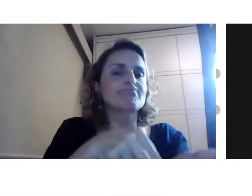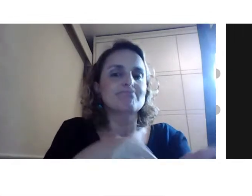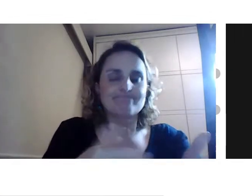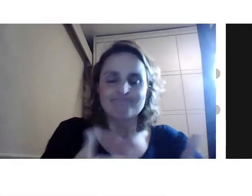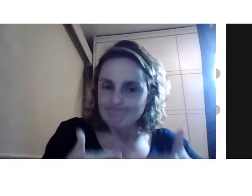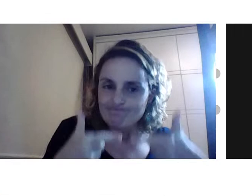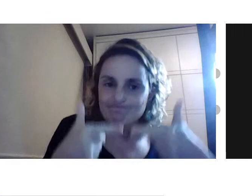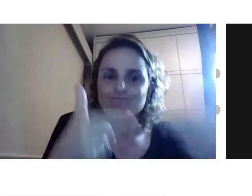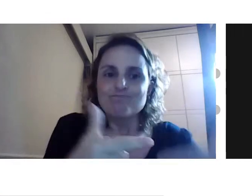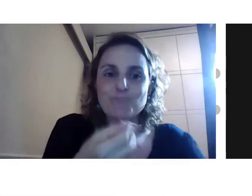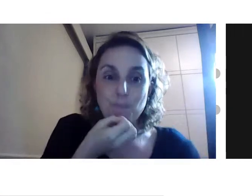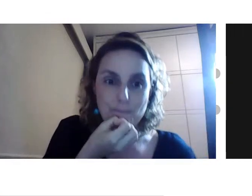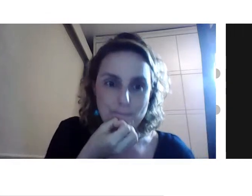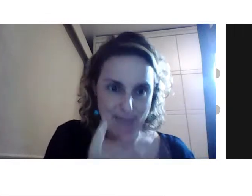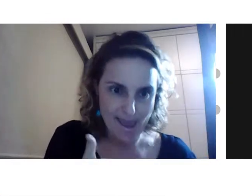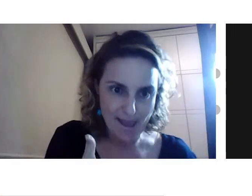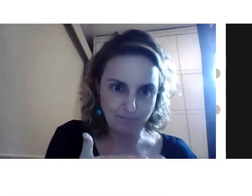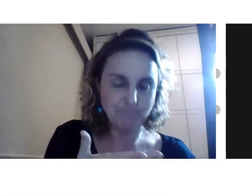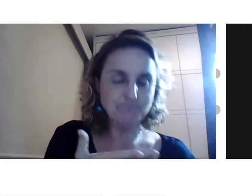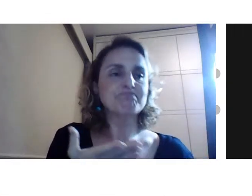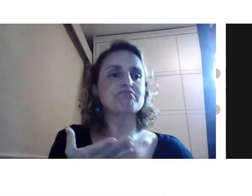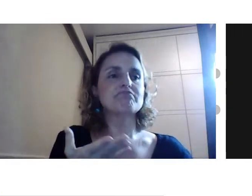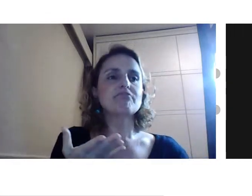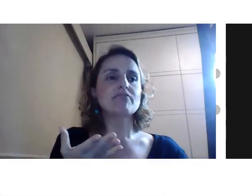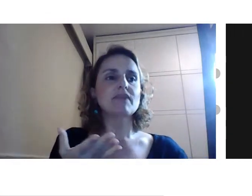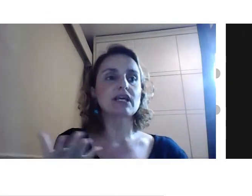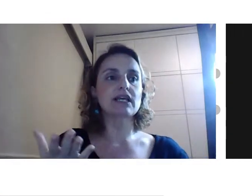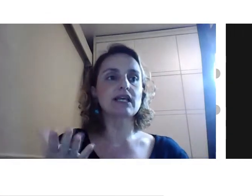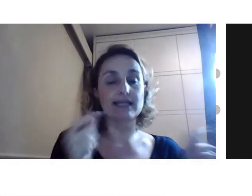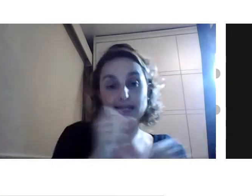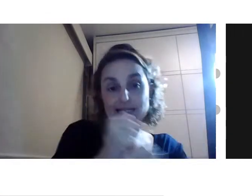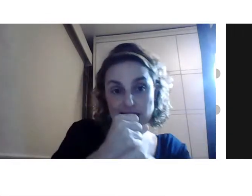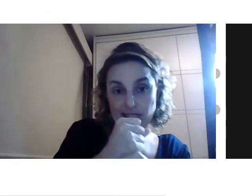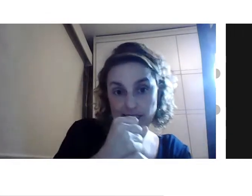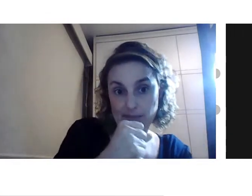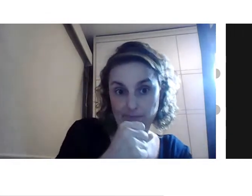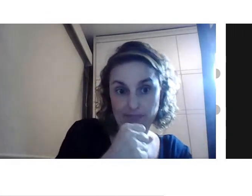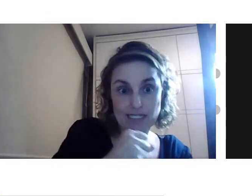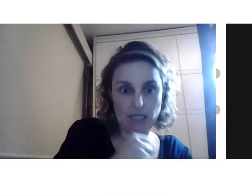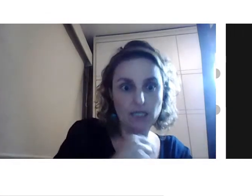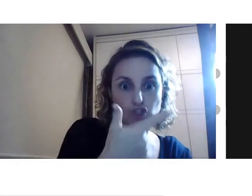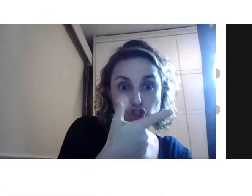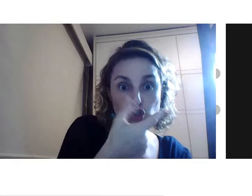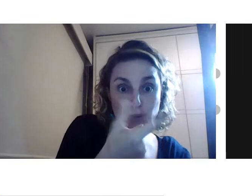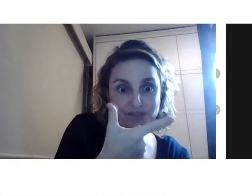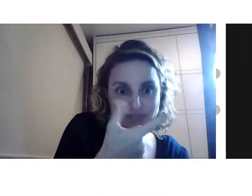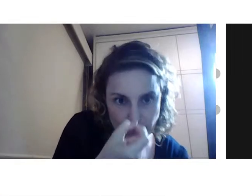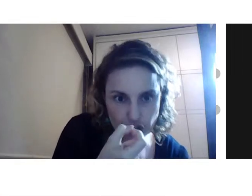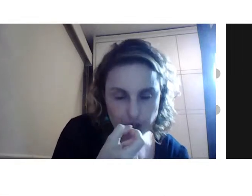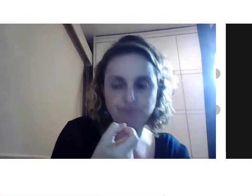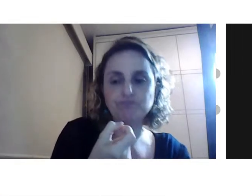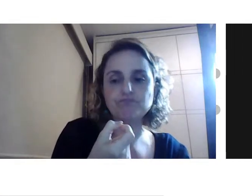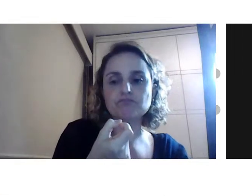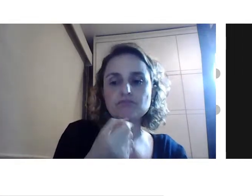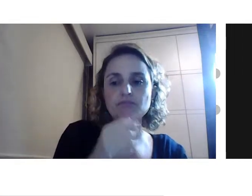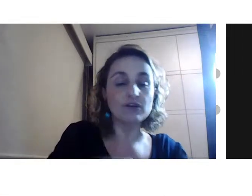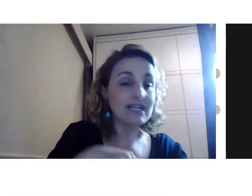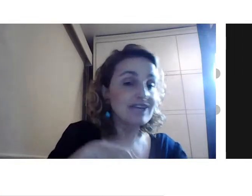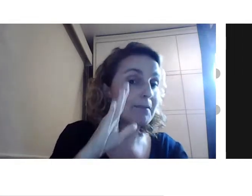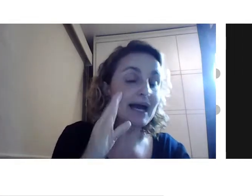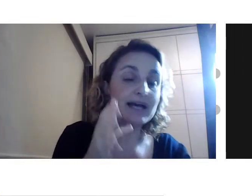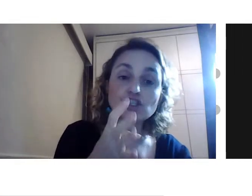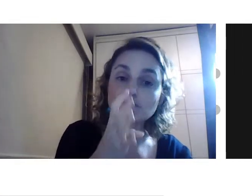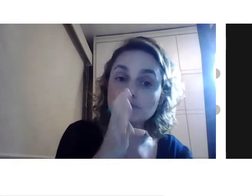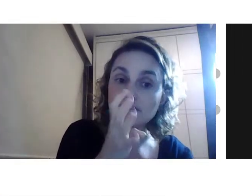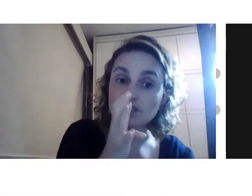então a todo momento estamos se renovando e novas ideias pelo criativos e isso é muito